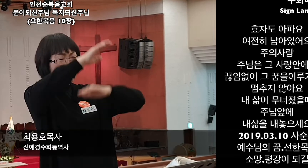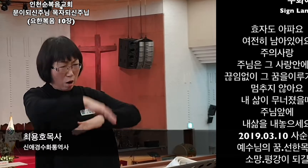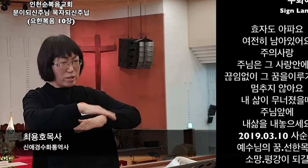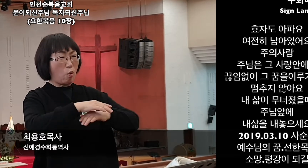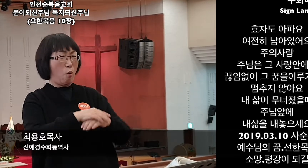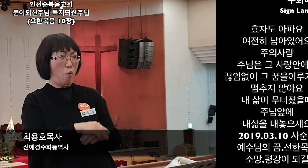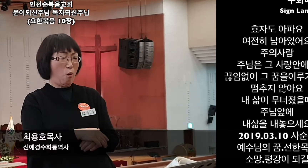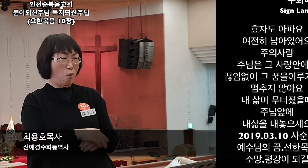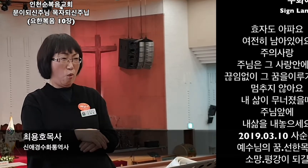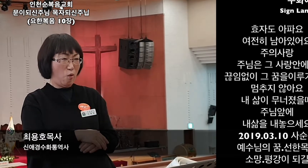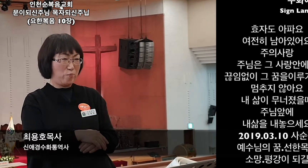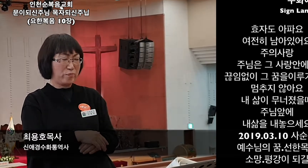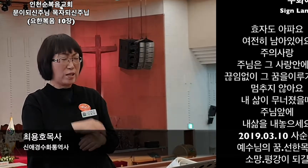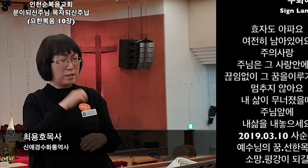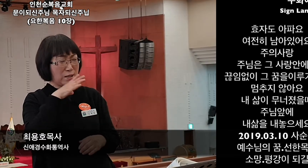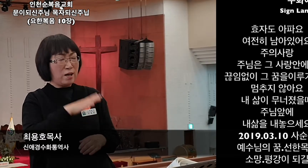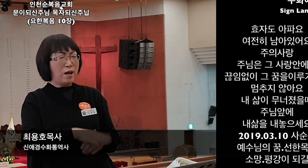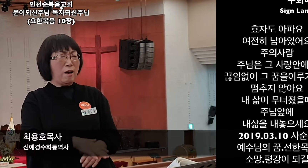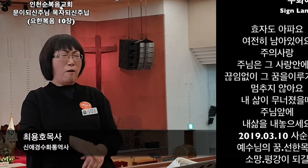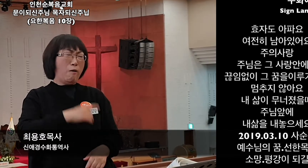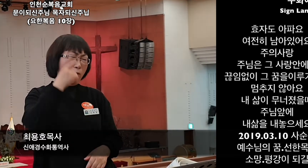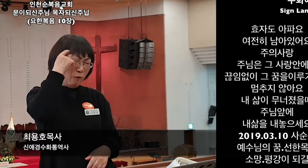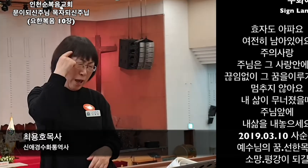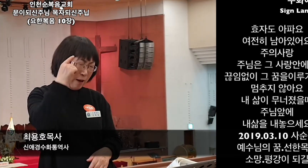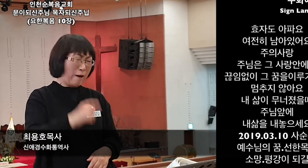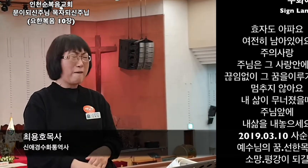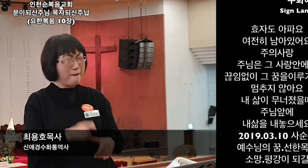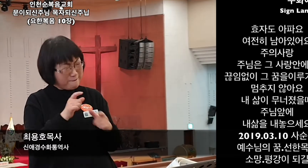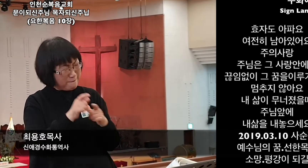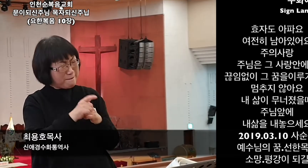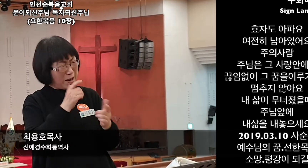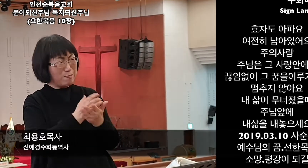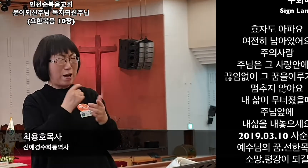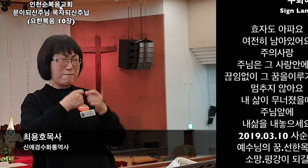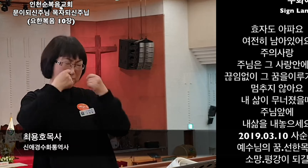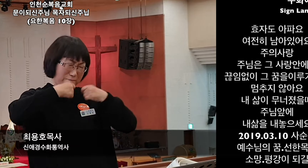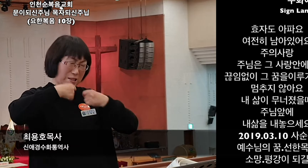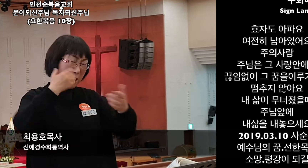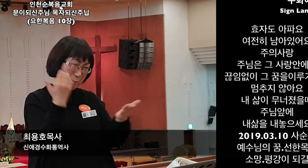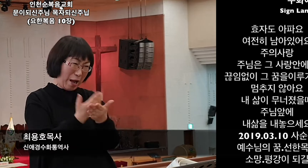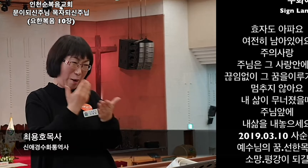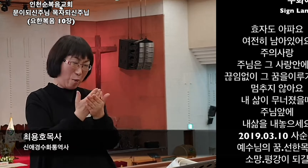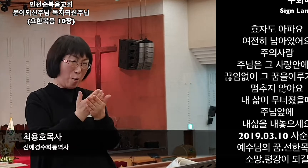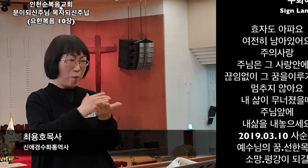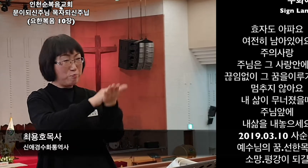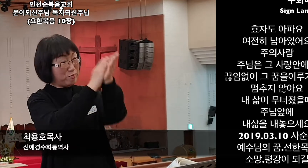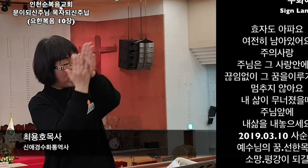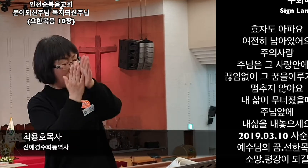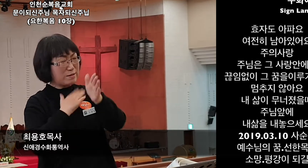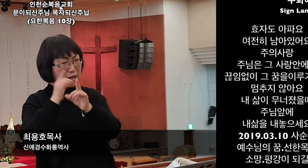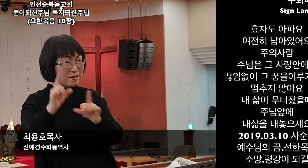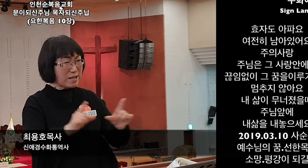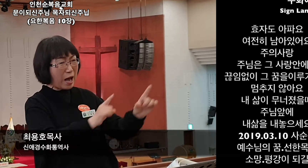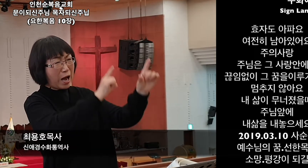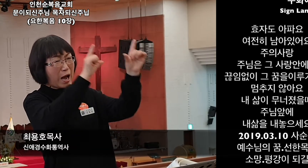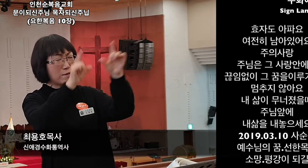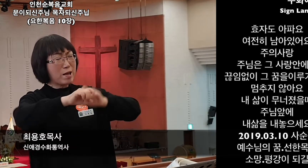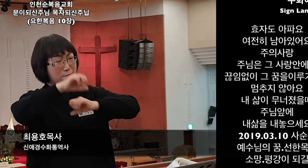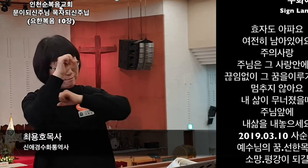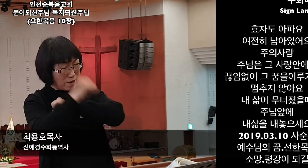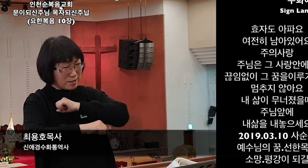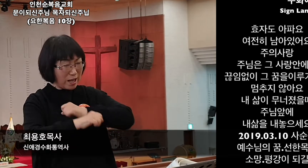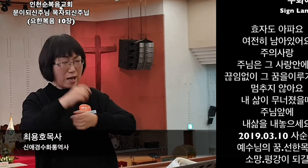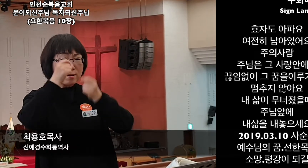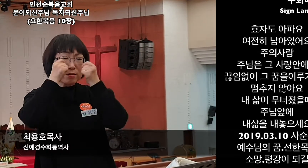때 여러분들 그냥 왜 이러냐고 땡깡만 부리지 마세요. 조금은 성숙해 주셔야 돼요. 내 삶이 무너졌을 때 슬퍼하시는